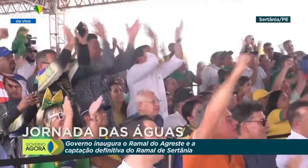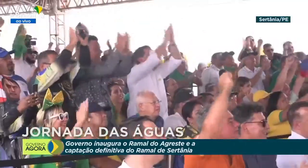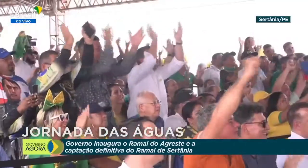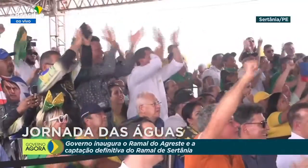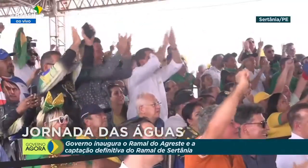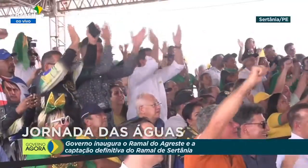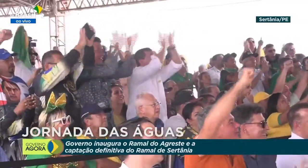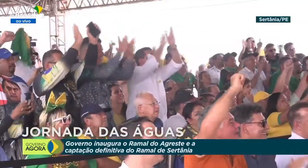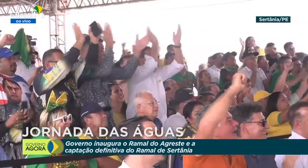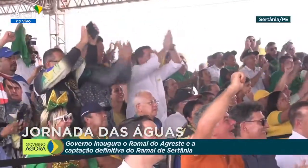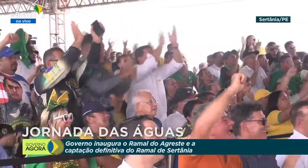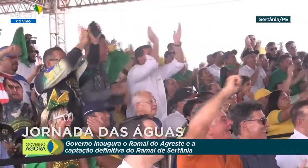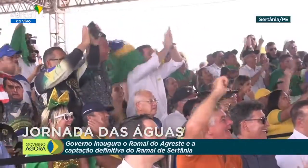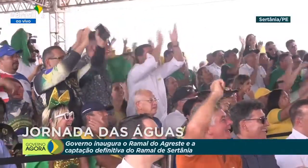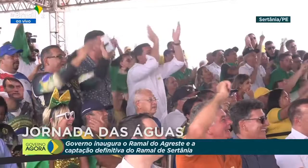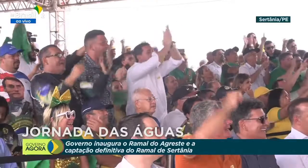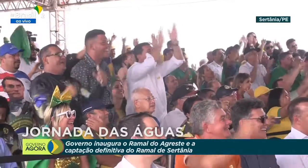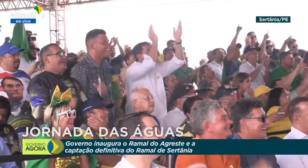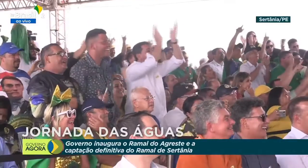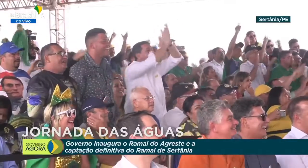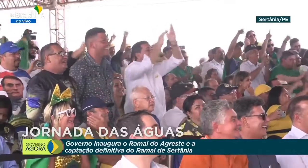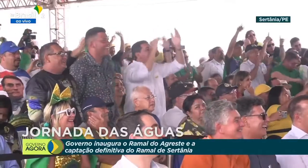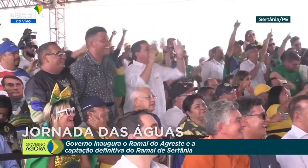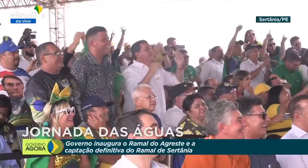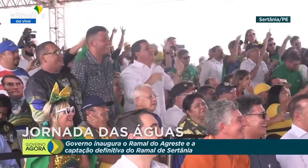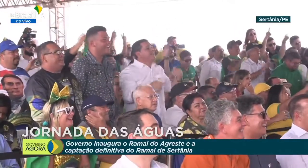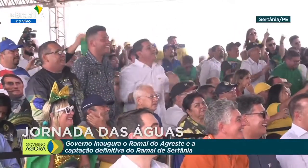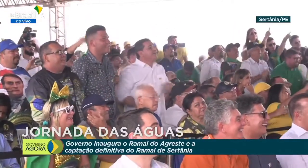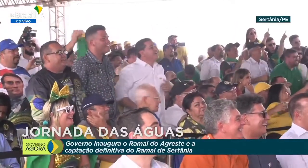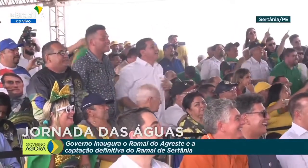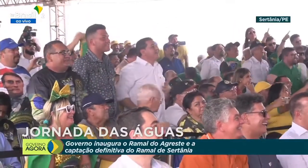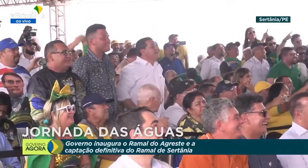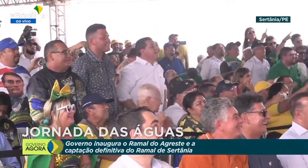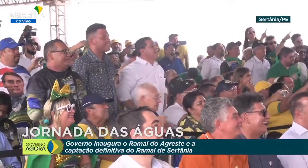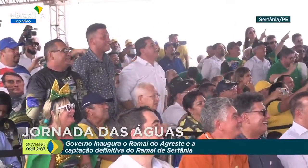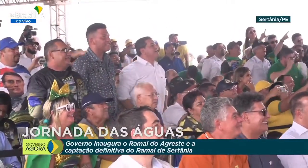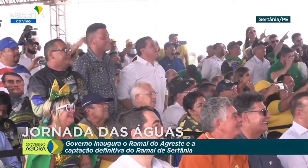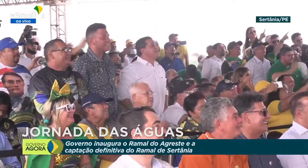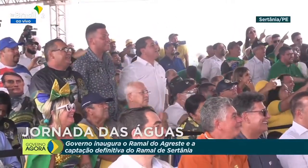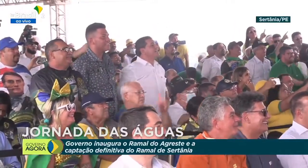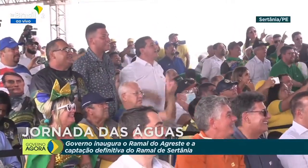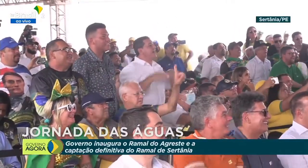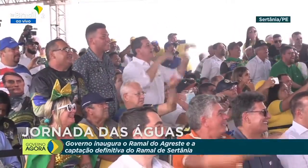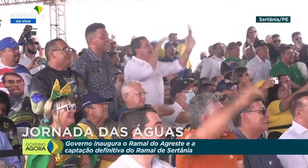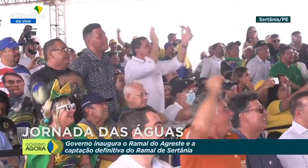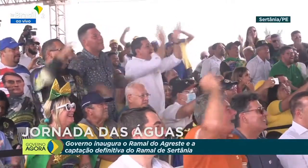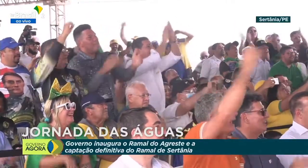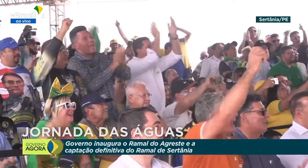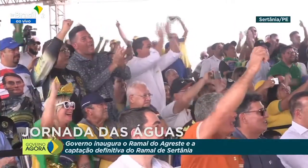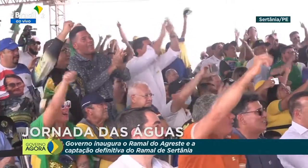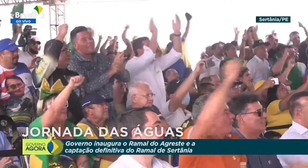Gilson não, é mito. E eu quero ver um negócio. Eu vim de graça.